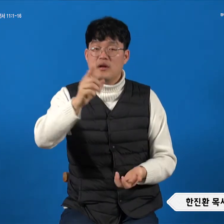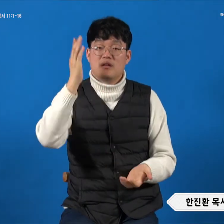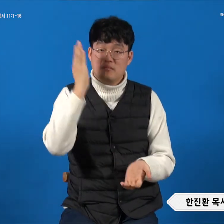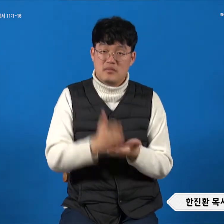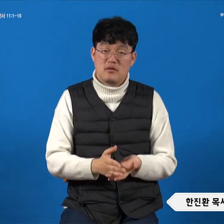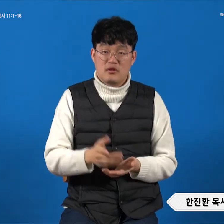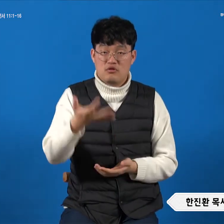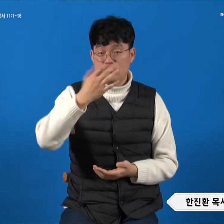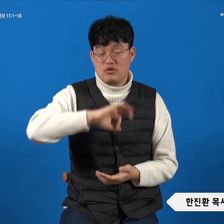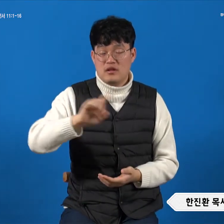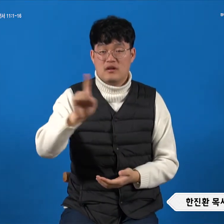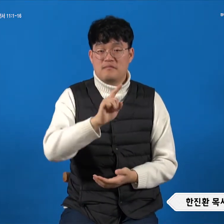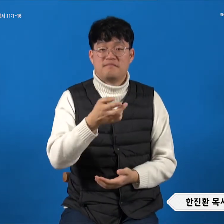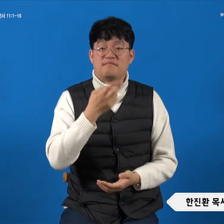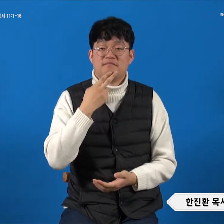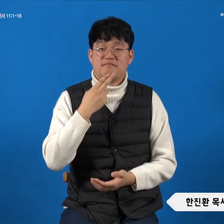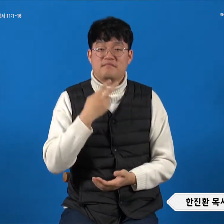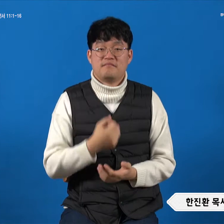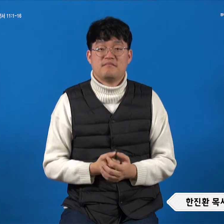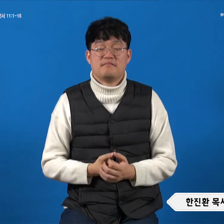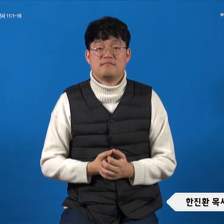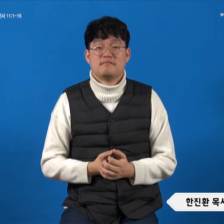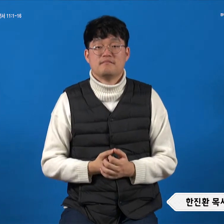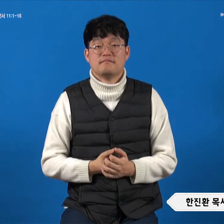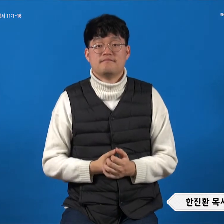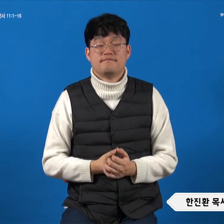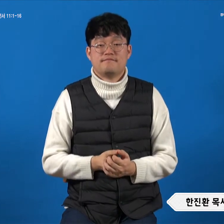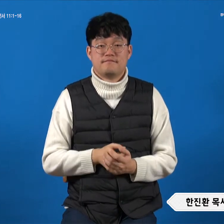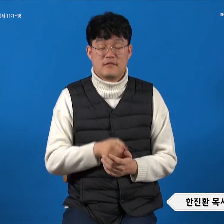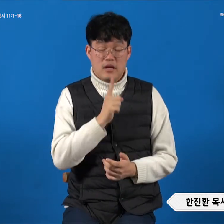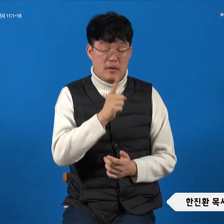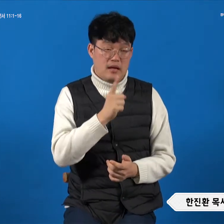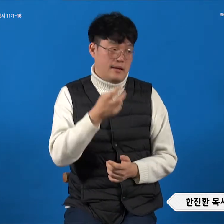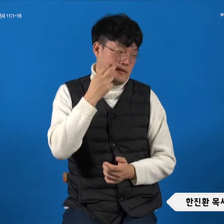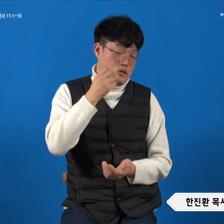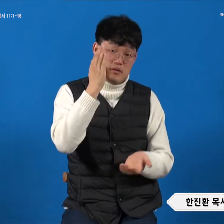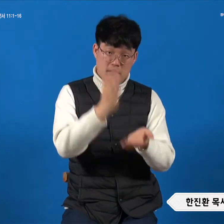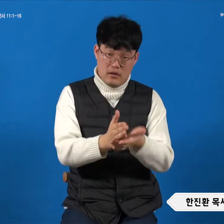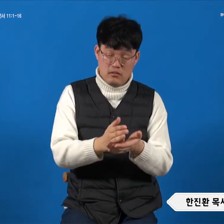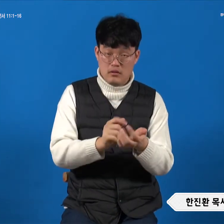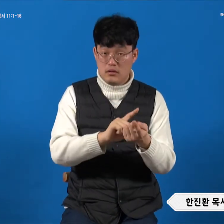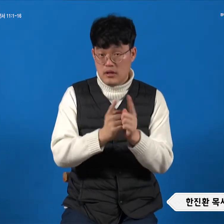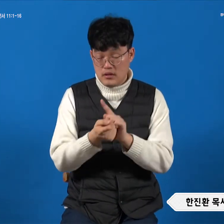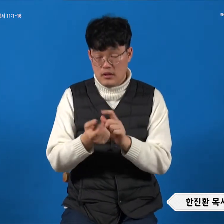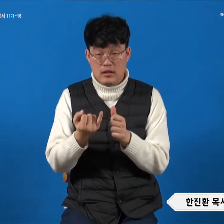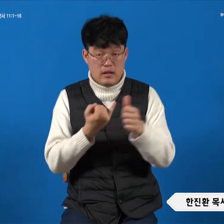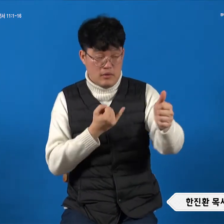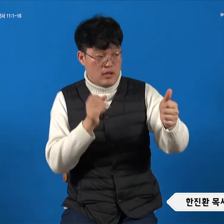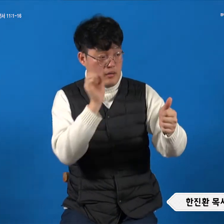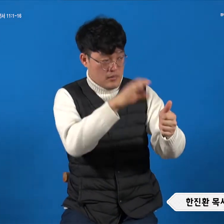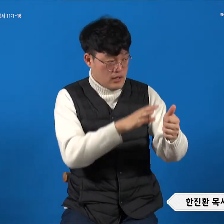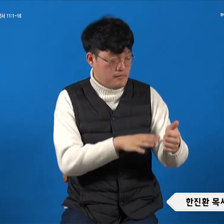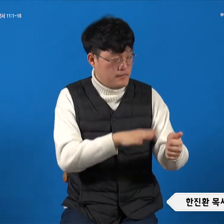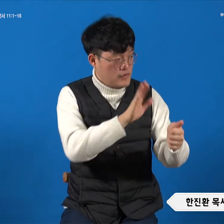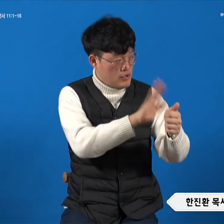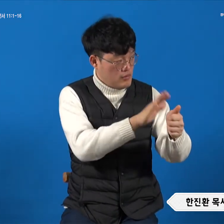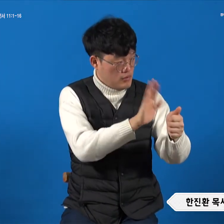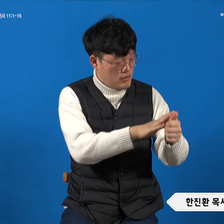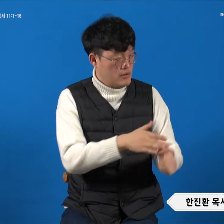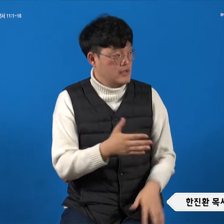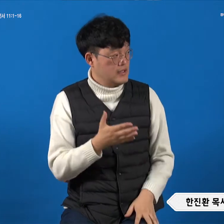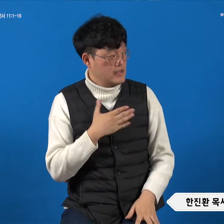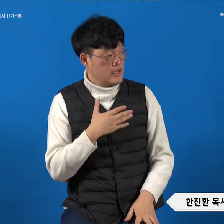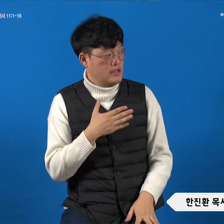그런 말은 아무 유익한 것이 없습니다. 그런 소리 하지 말고 대신에 남편에게 이렇게 말해